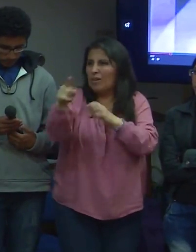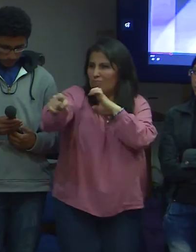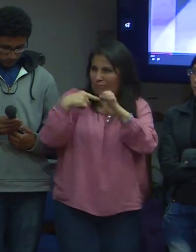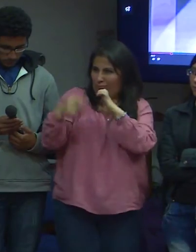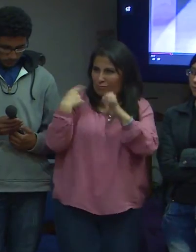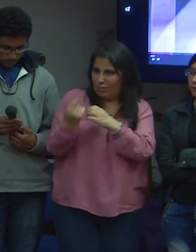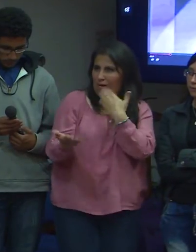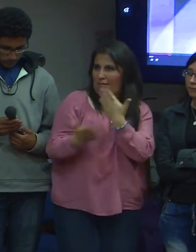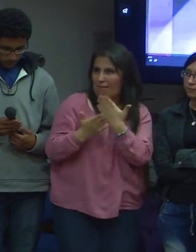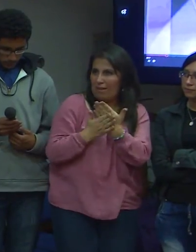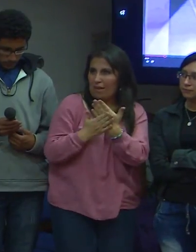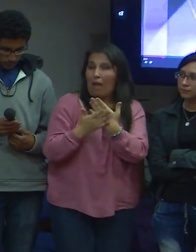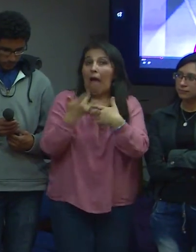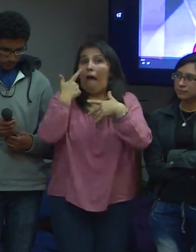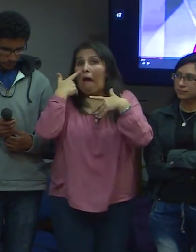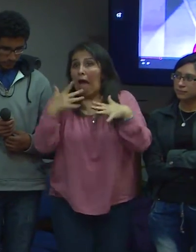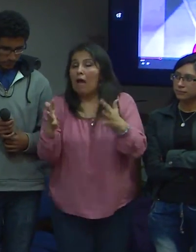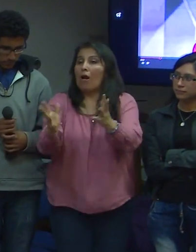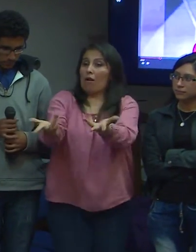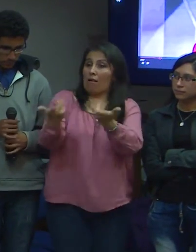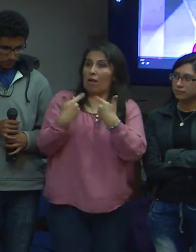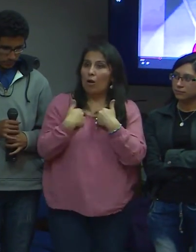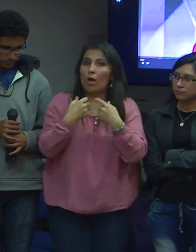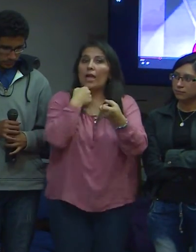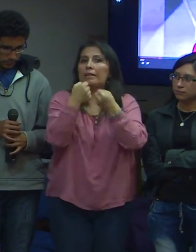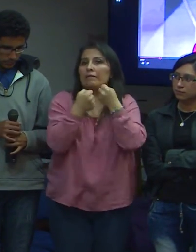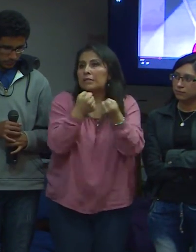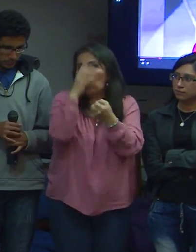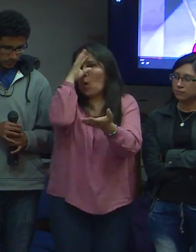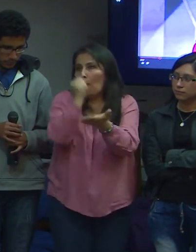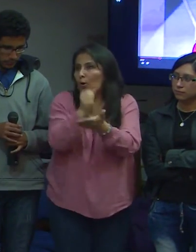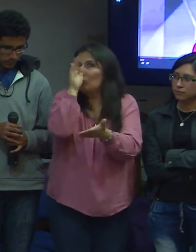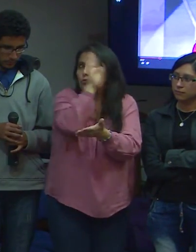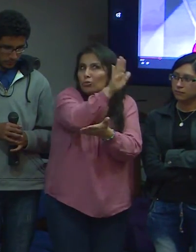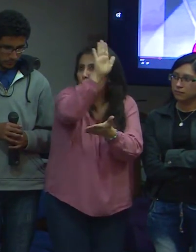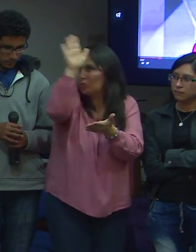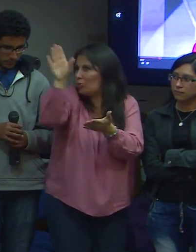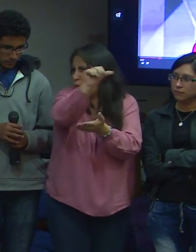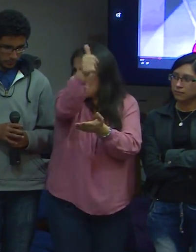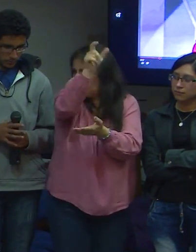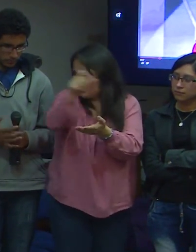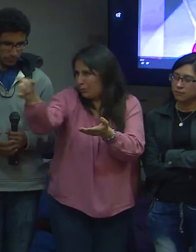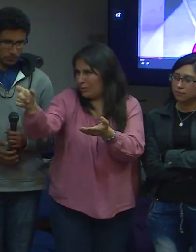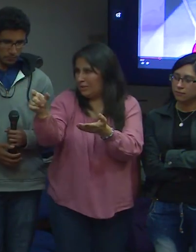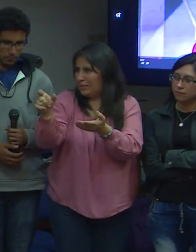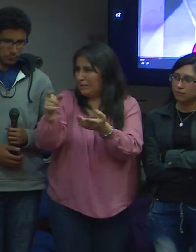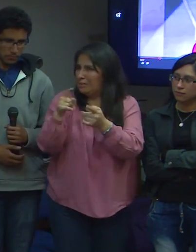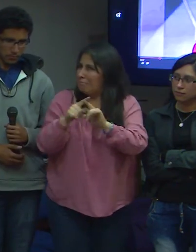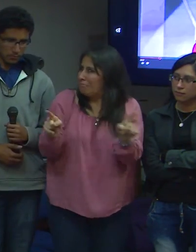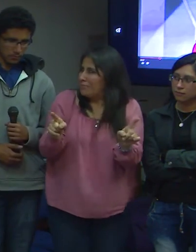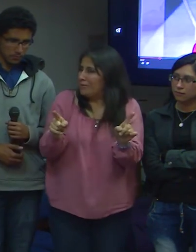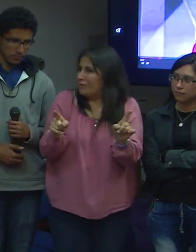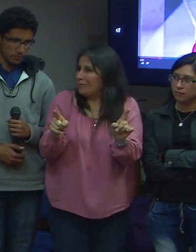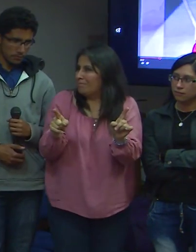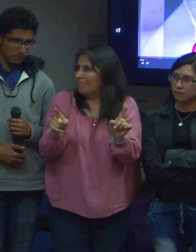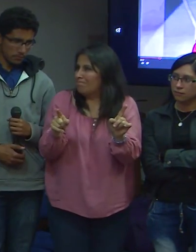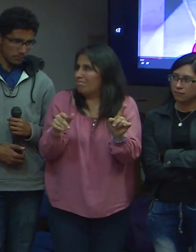que les parecía la entrevista, pero digamos es una referencia seguramente muy,